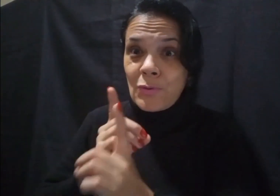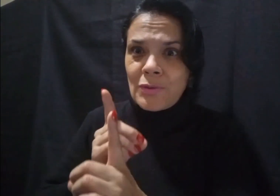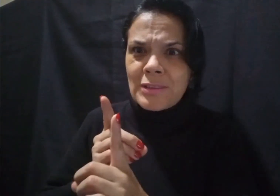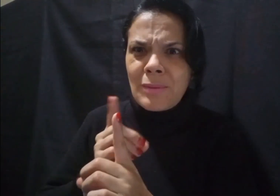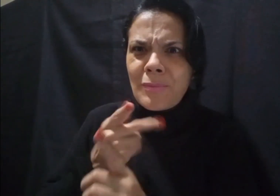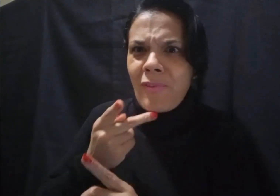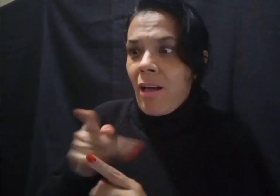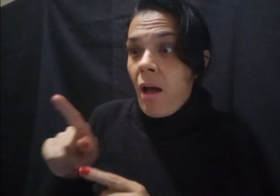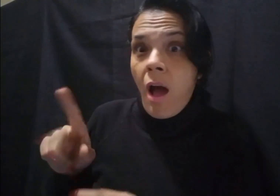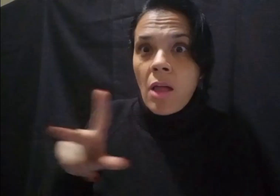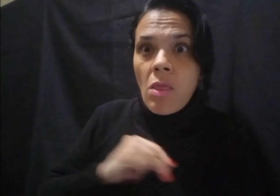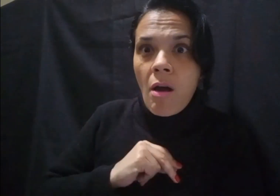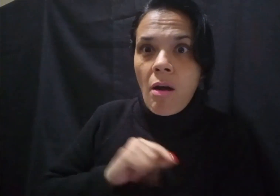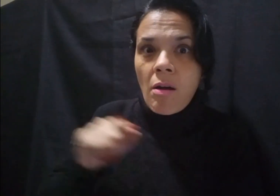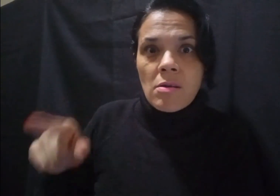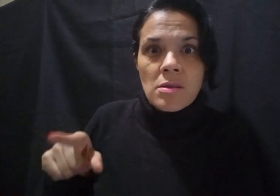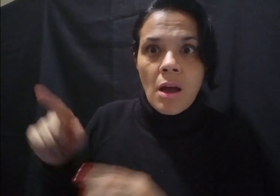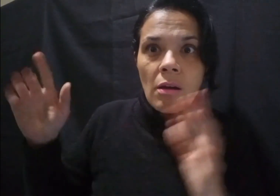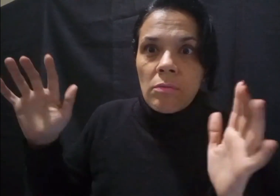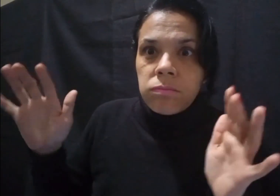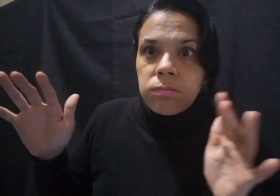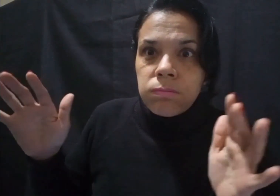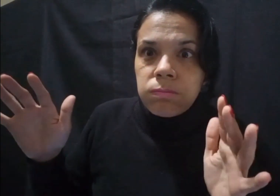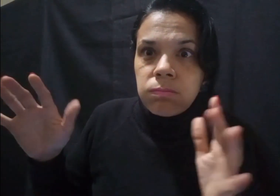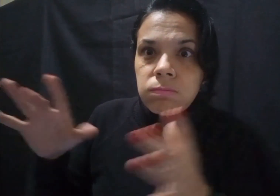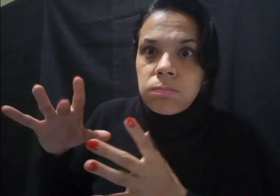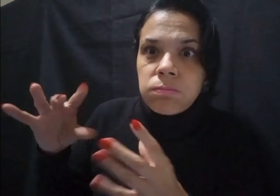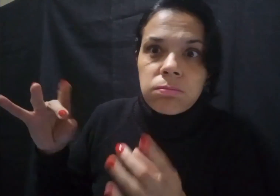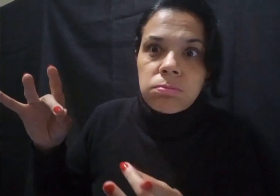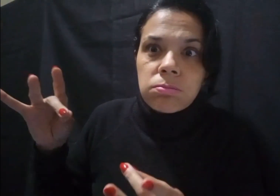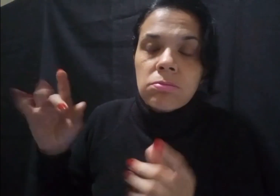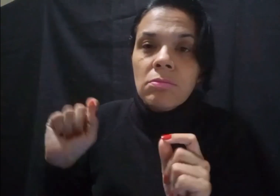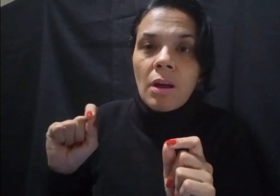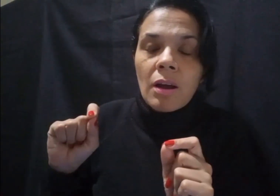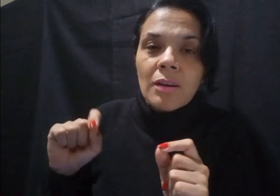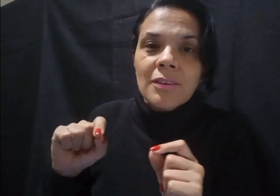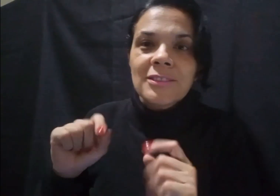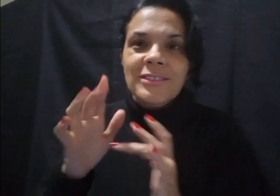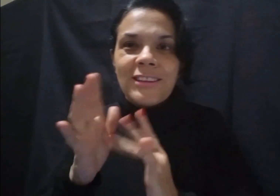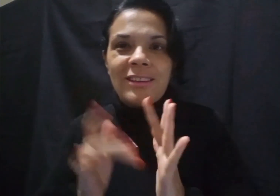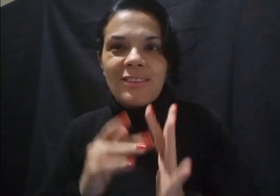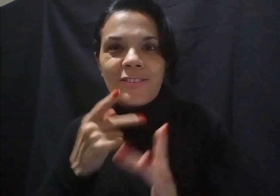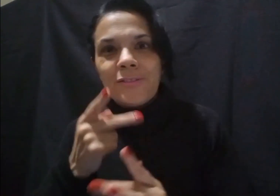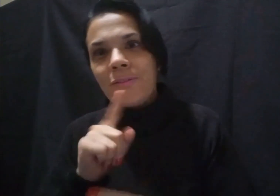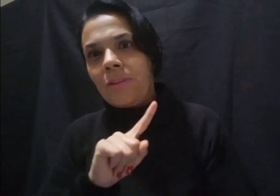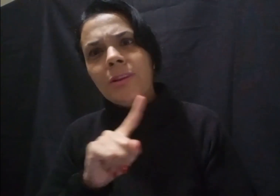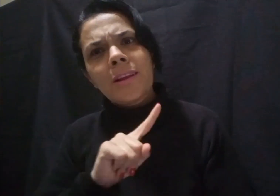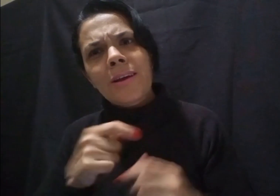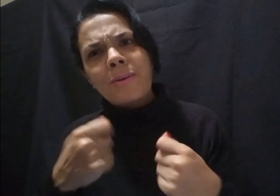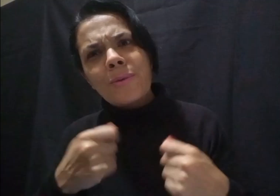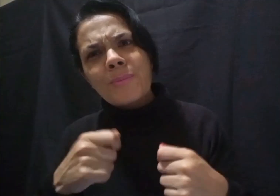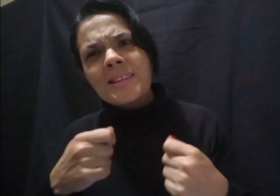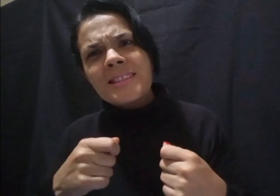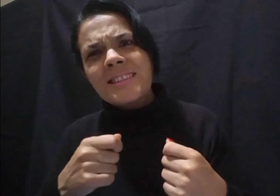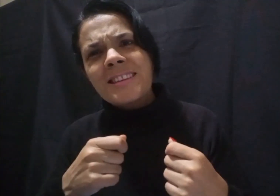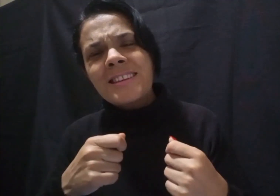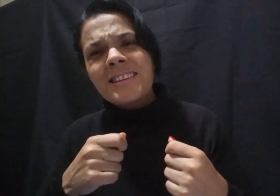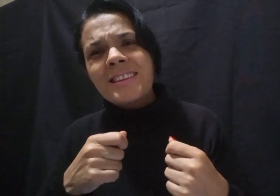diziam: "É um fantasma!" Jesus pediu para confiarem e não terem medo, e Pedro desconfiou.